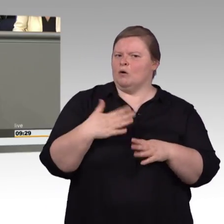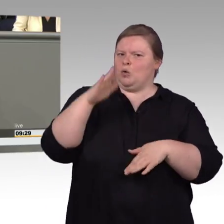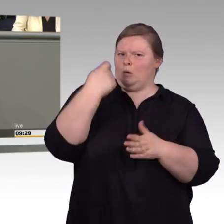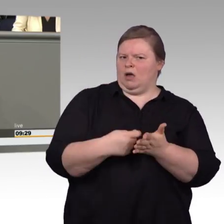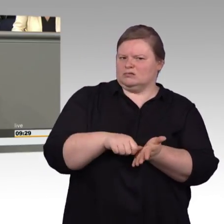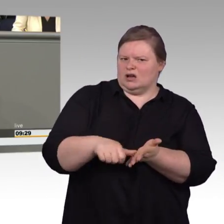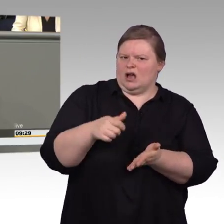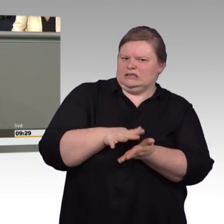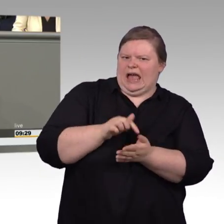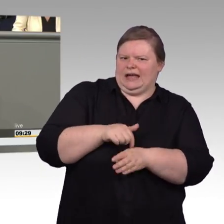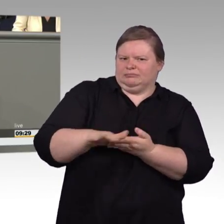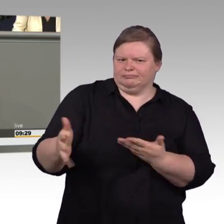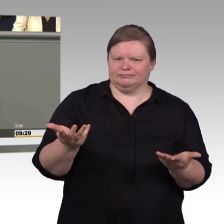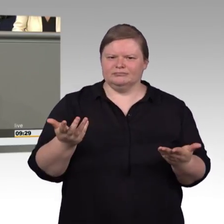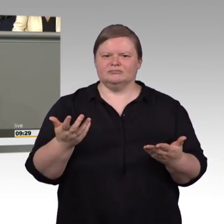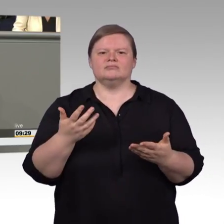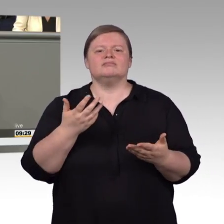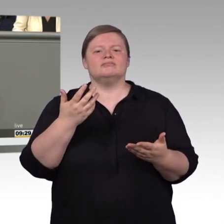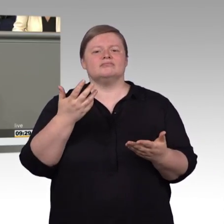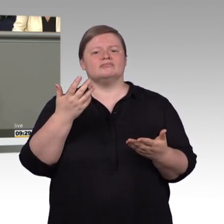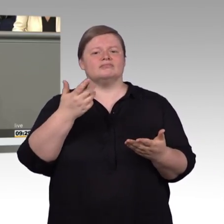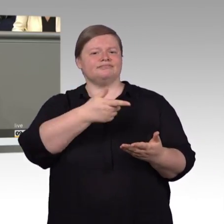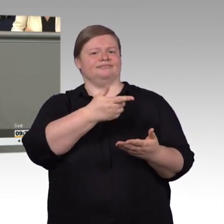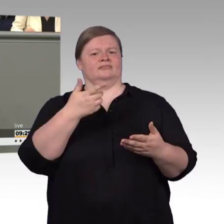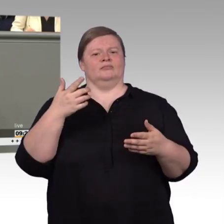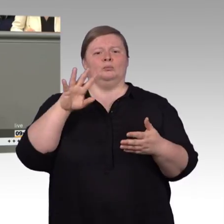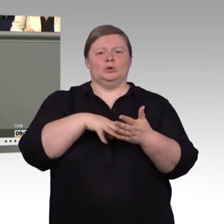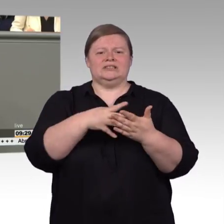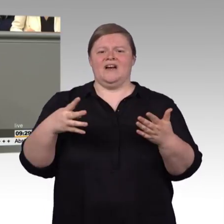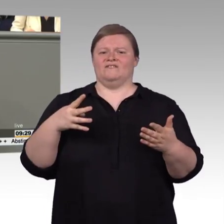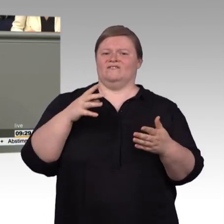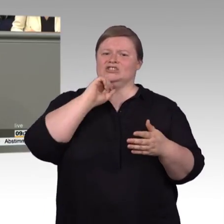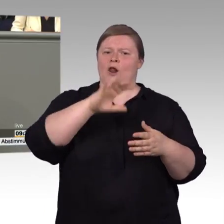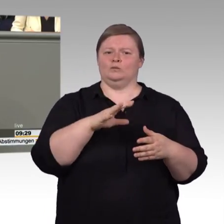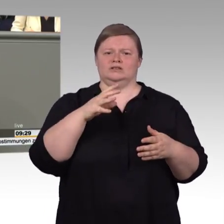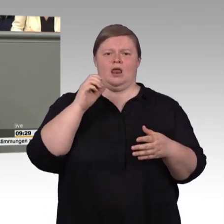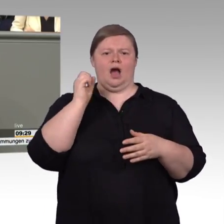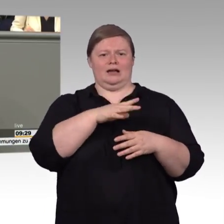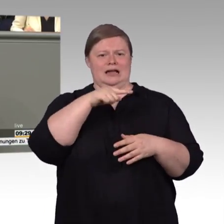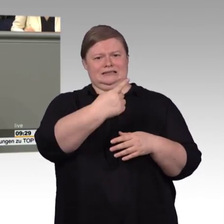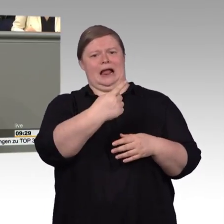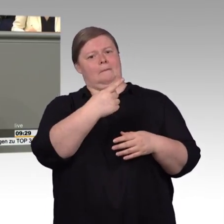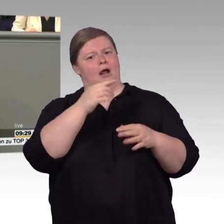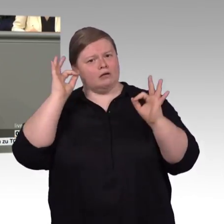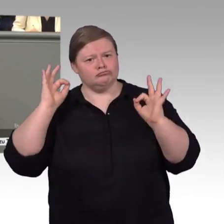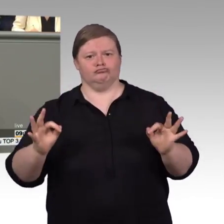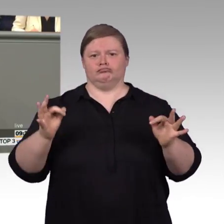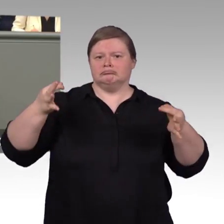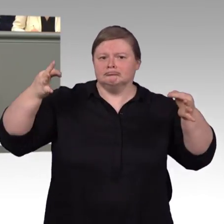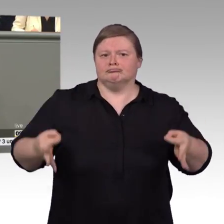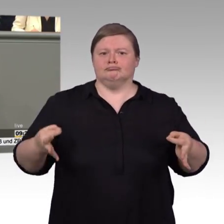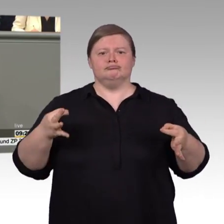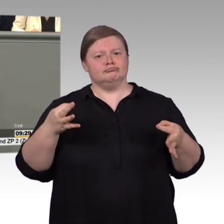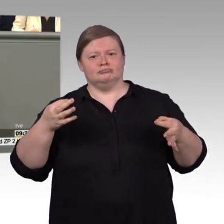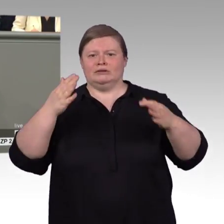kein rechtliches Gehör im Verfahren und. An die Große Koalition. Was ist das für ein Pakt für